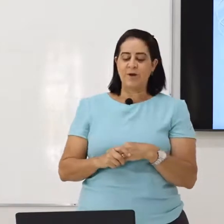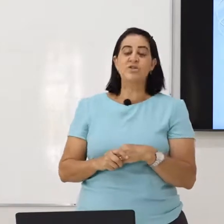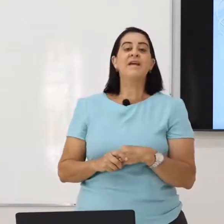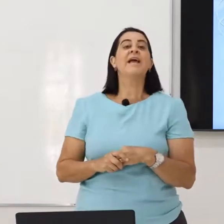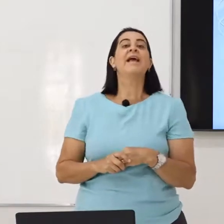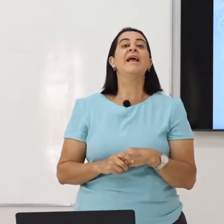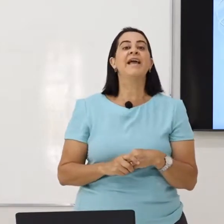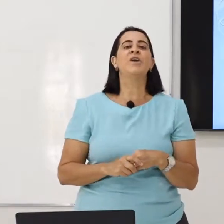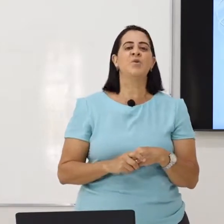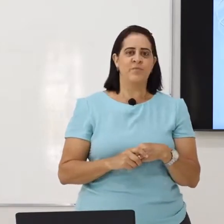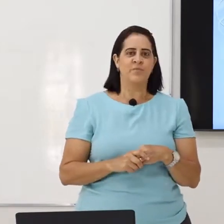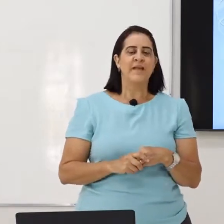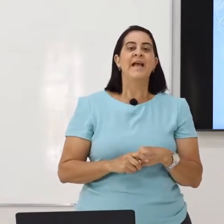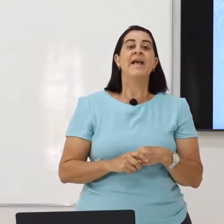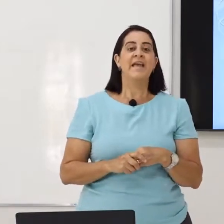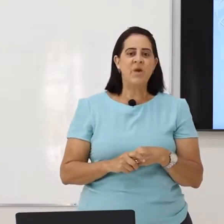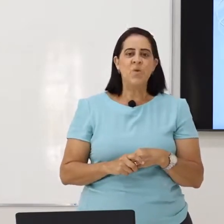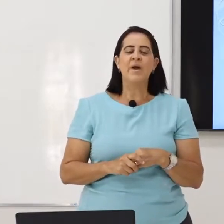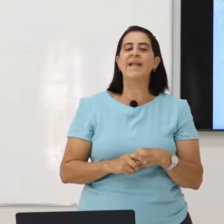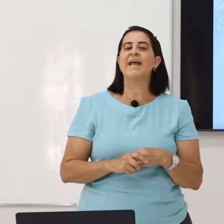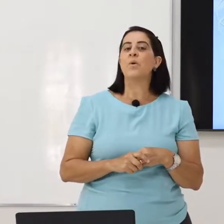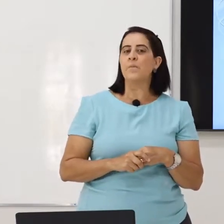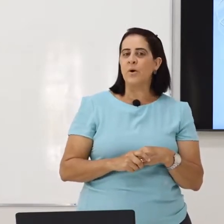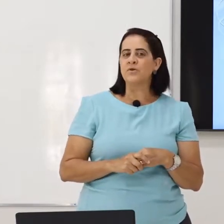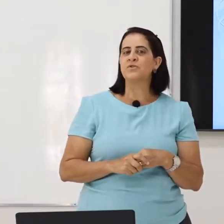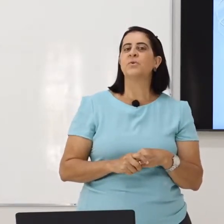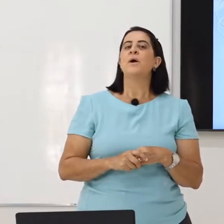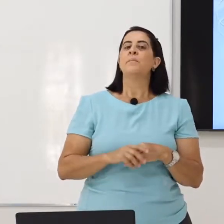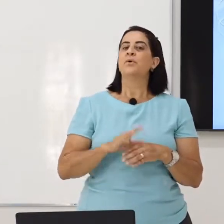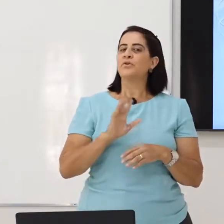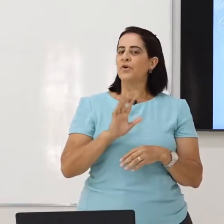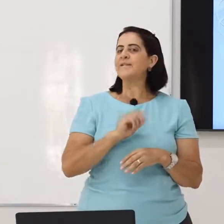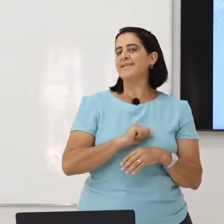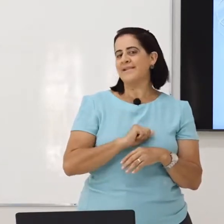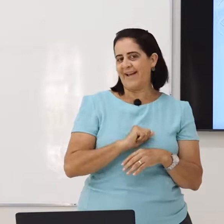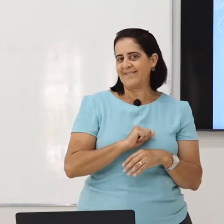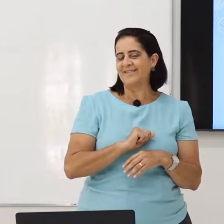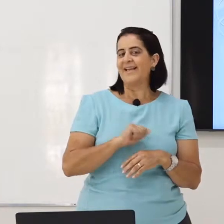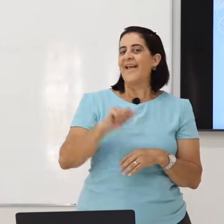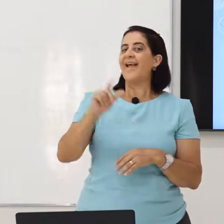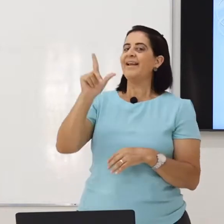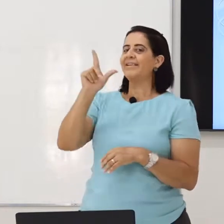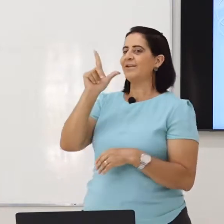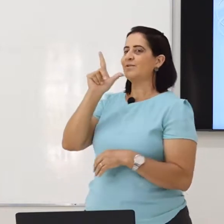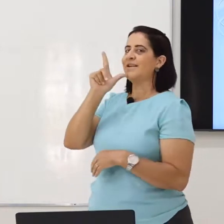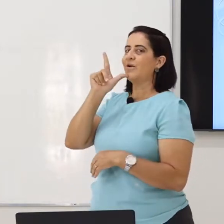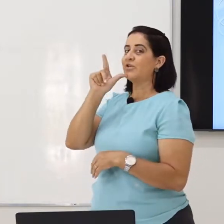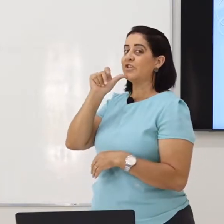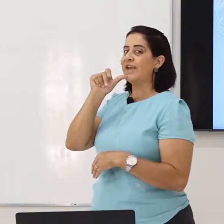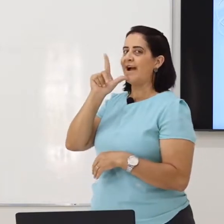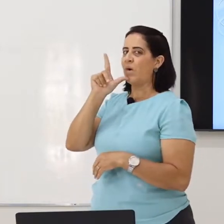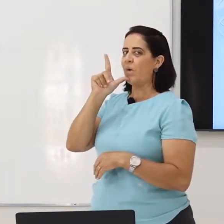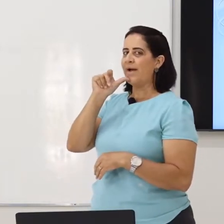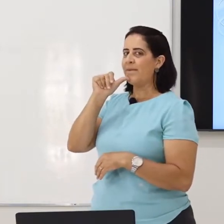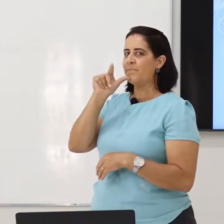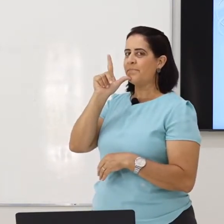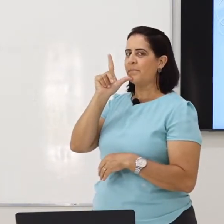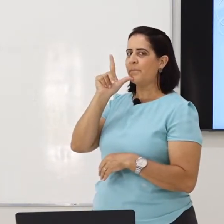de rio. Rio, ele é composto por 2 sinais. Ele tem o sinal de água.